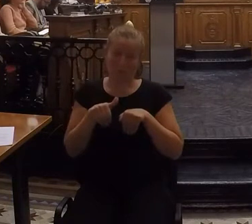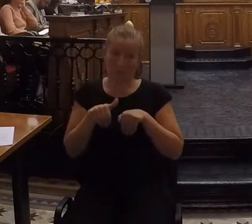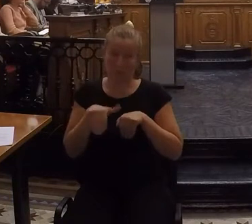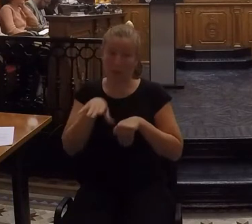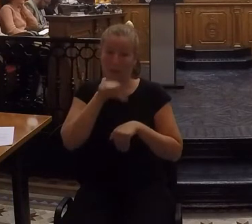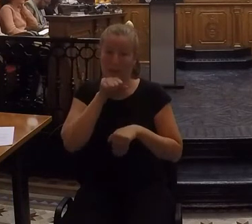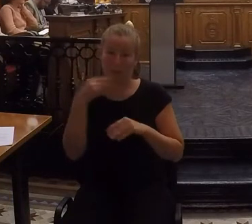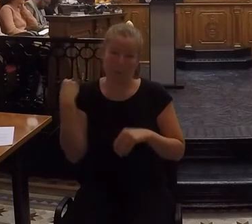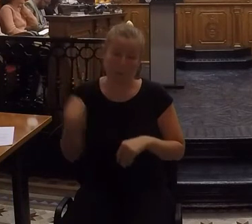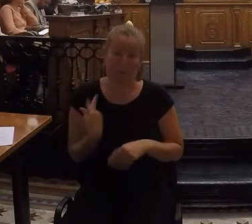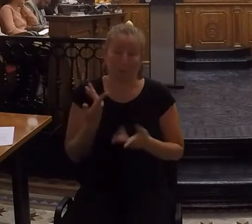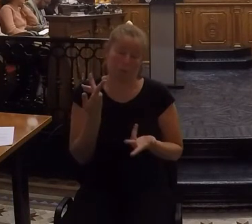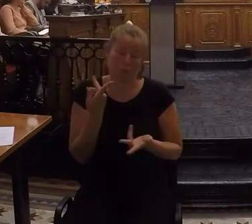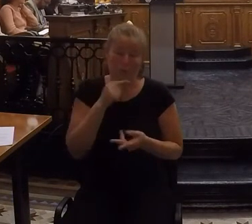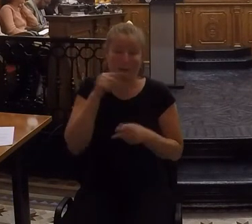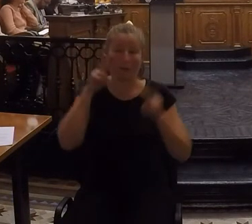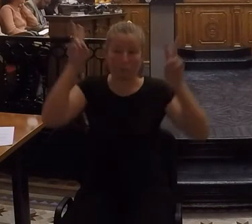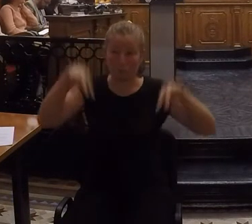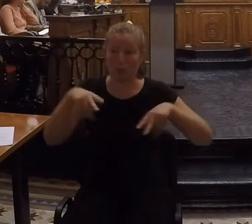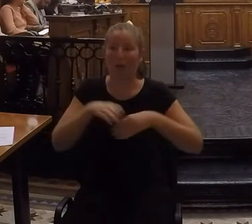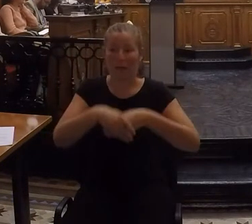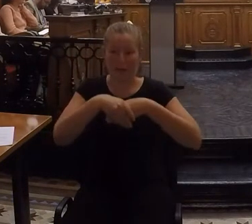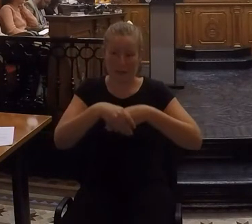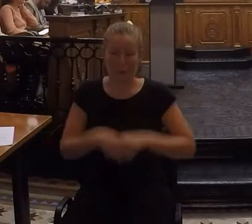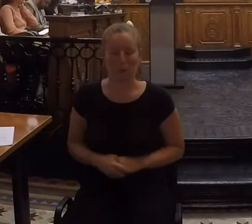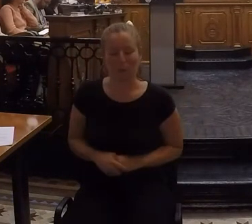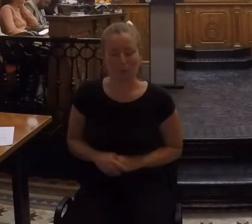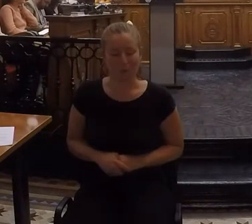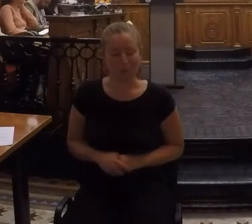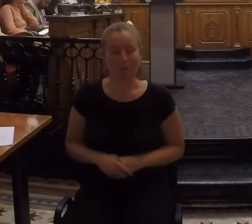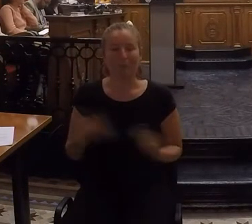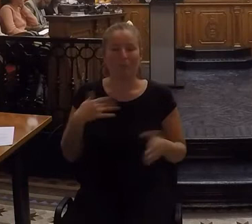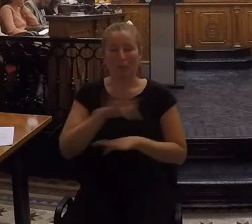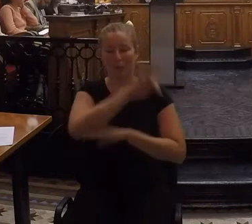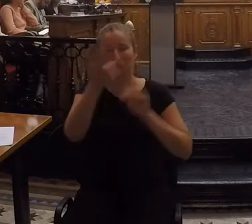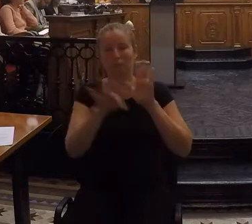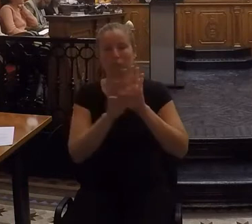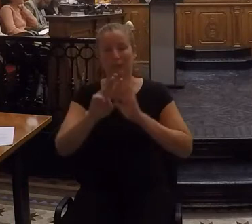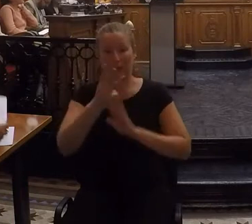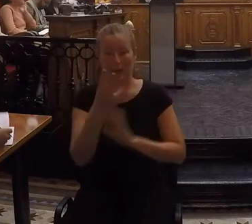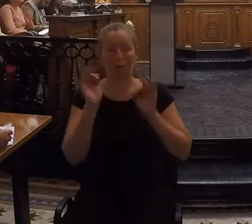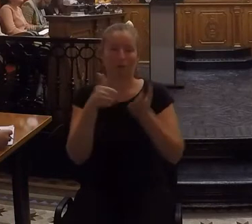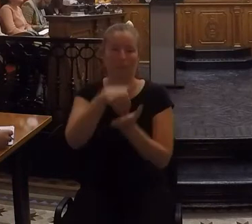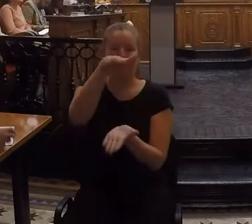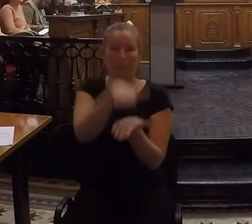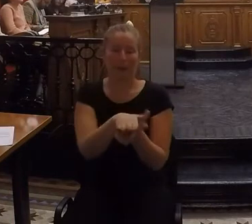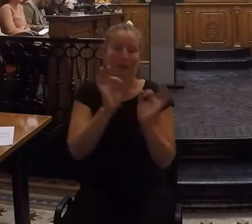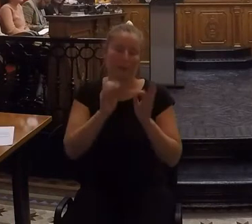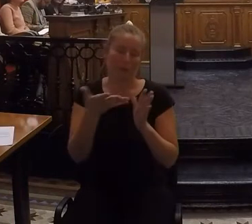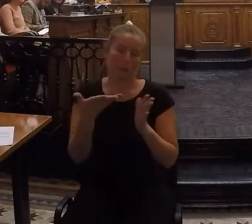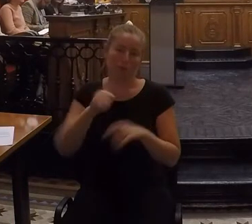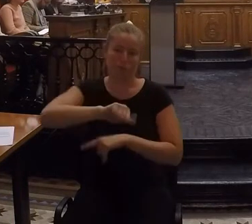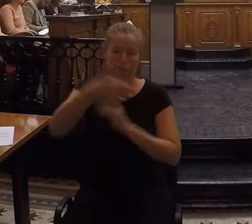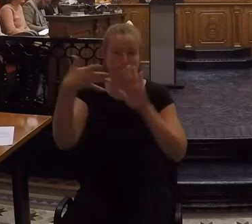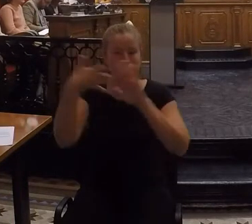de Ilicitanos por Elche. Pasamos al punto tercero. expediente de aprobación definitiva de la